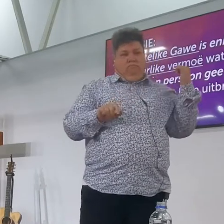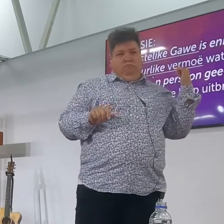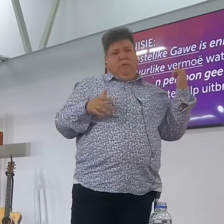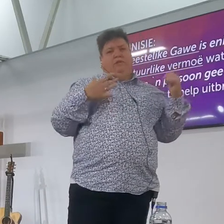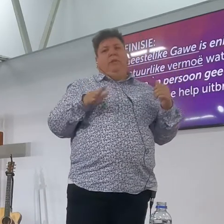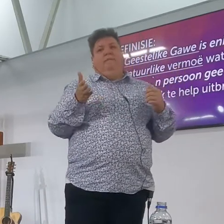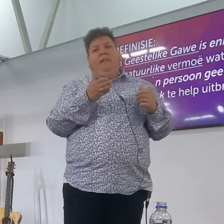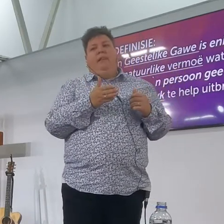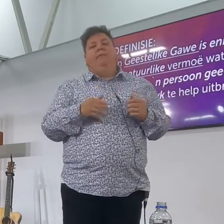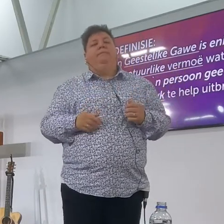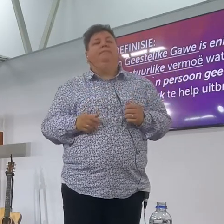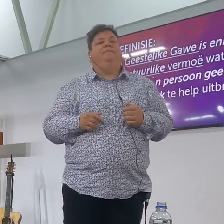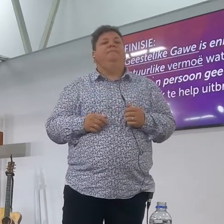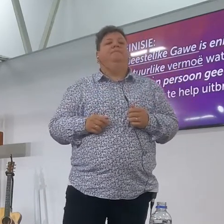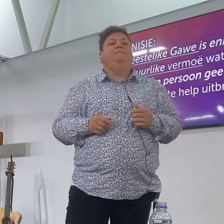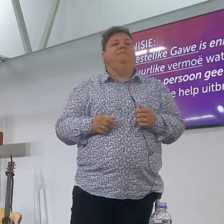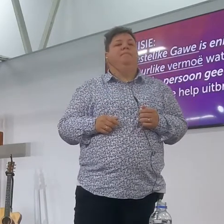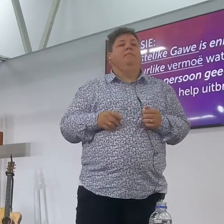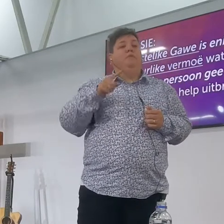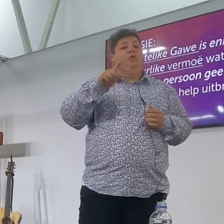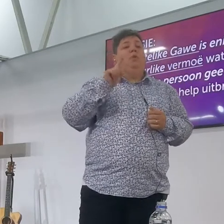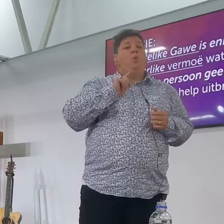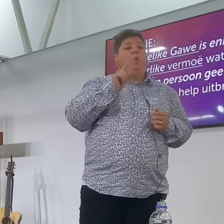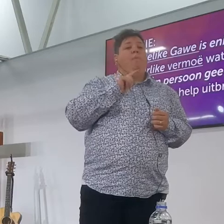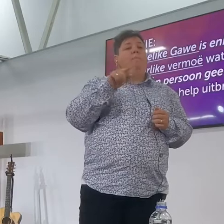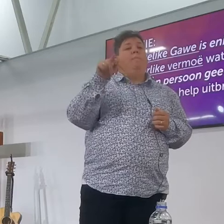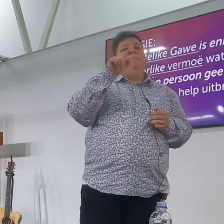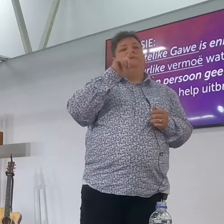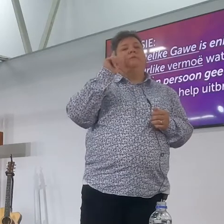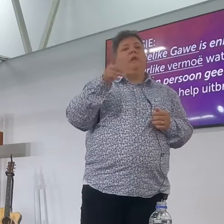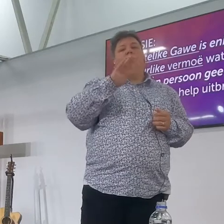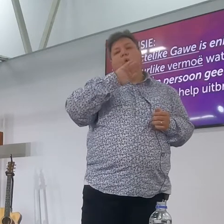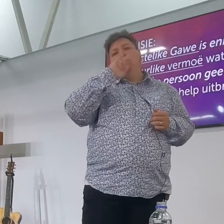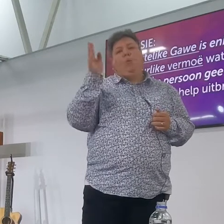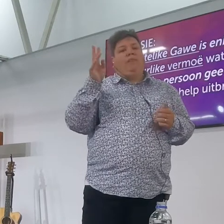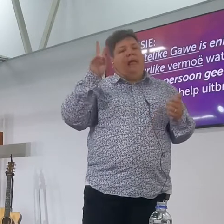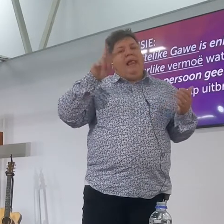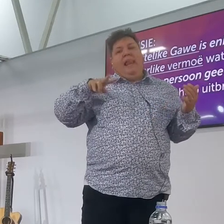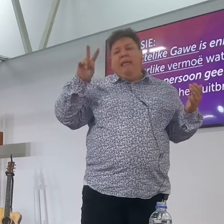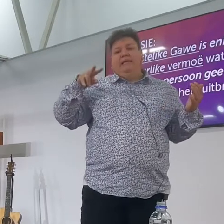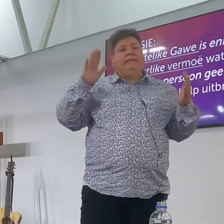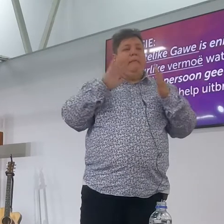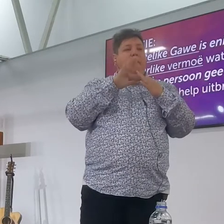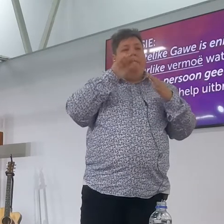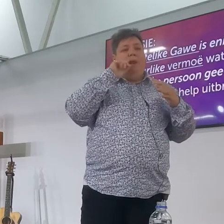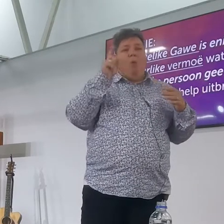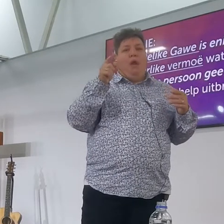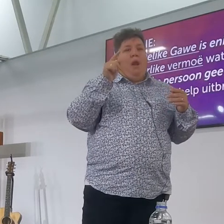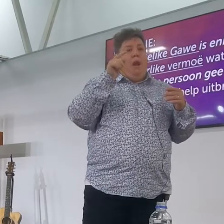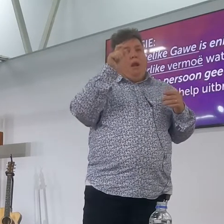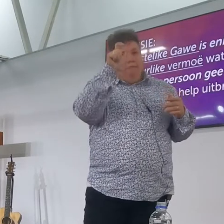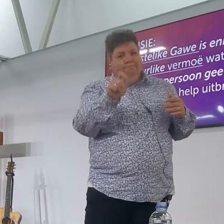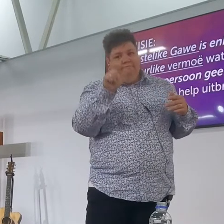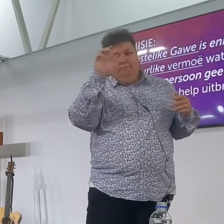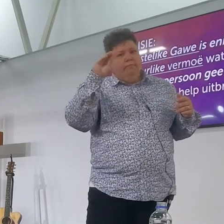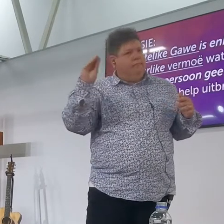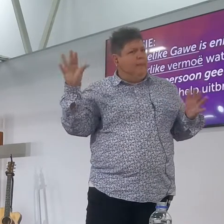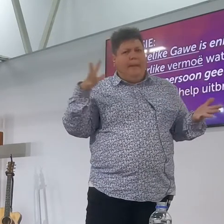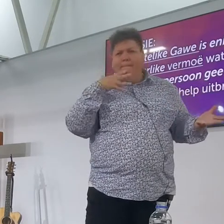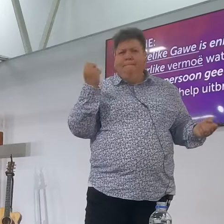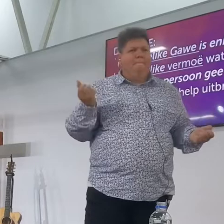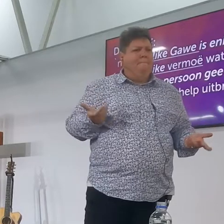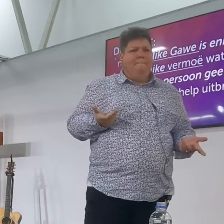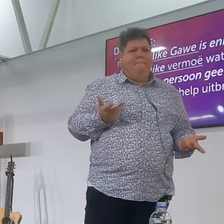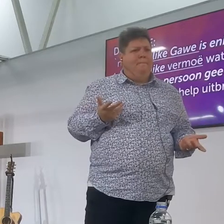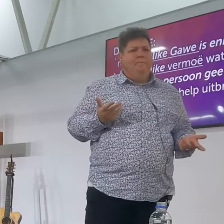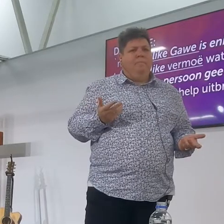Godse koninkryk te help uitbrei. En dis hoekom jy nêrens een volledige lys in die Nuwe Testament lees van al die gawes nie. Om die waarde te sê, wanneer jy die gawes lees in die